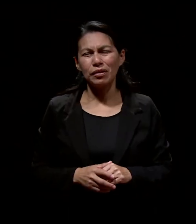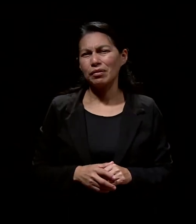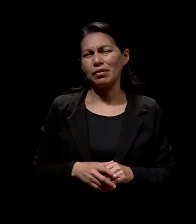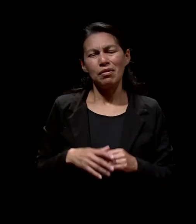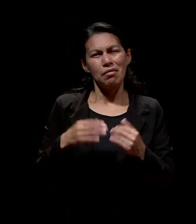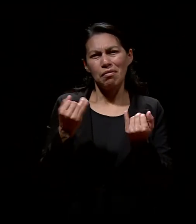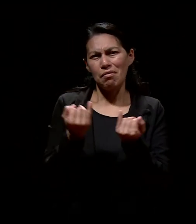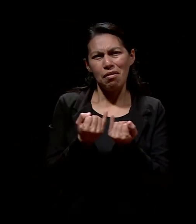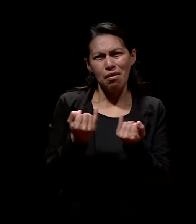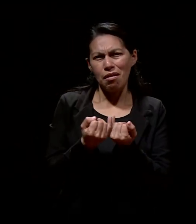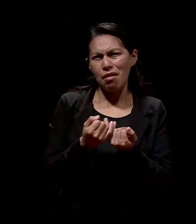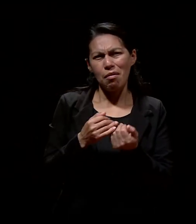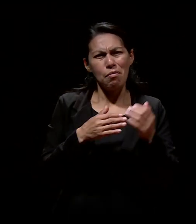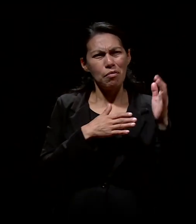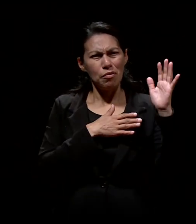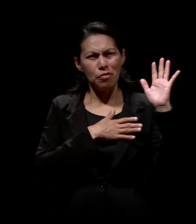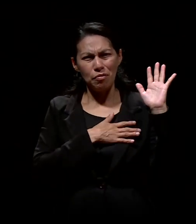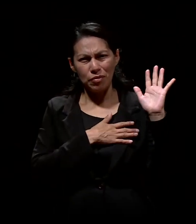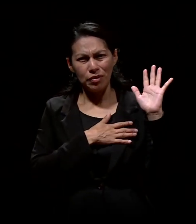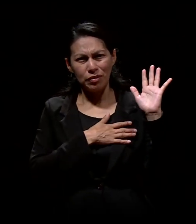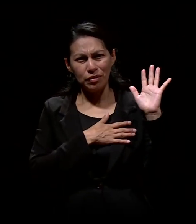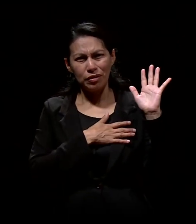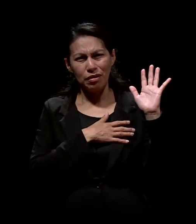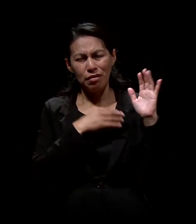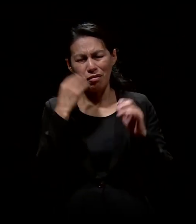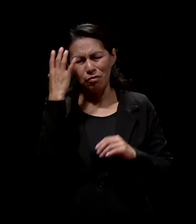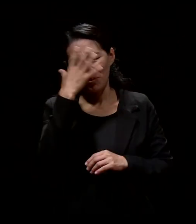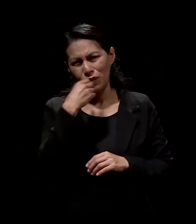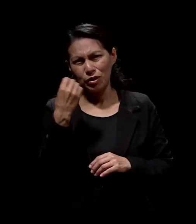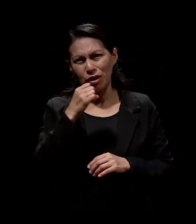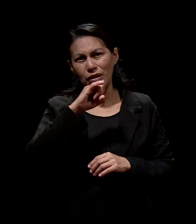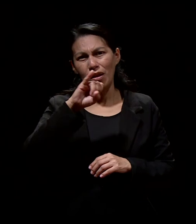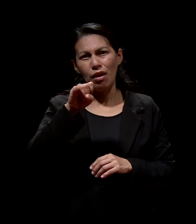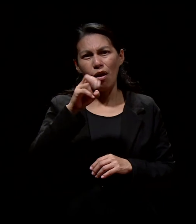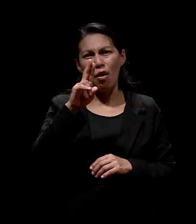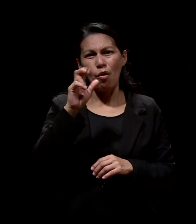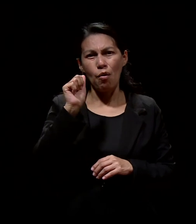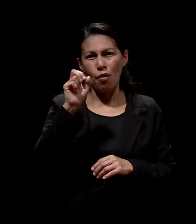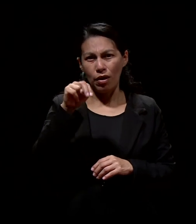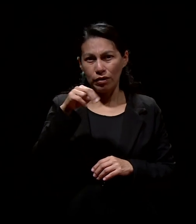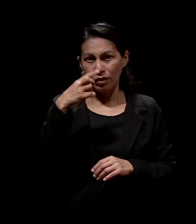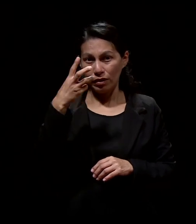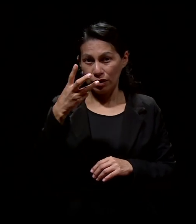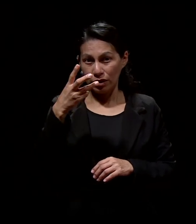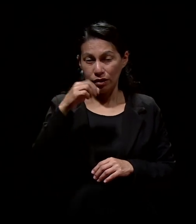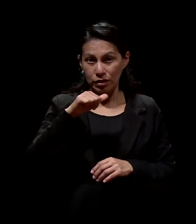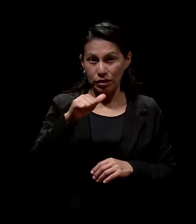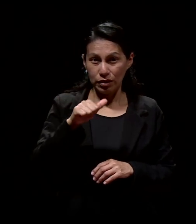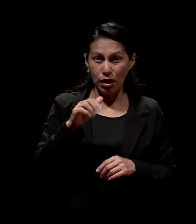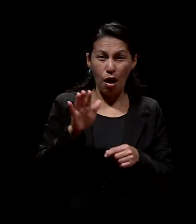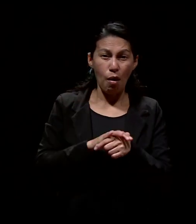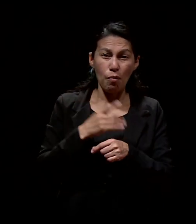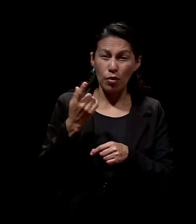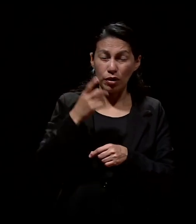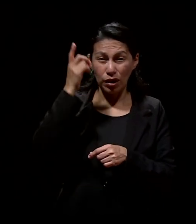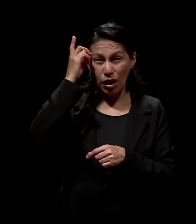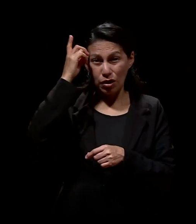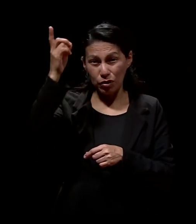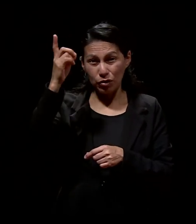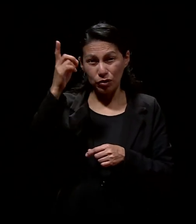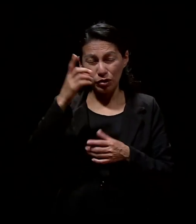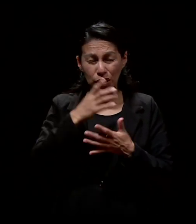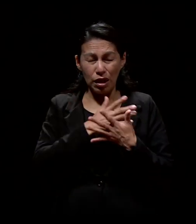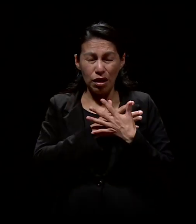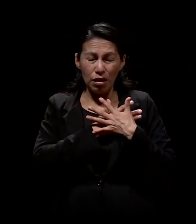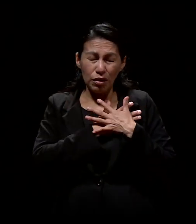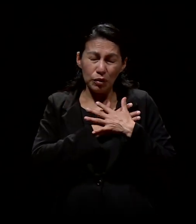aquella preciosa promesa de Juan 3:16, porque de tal manera amó Dios, y pon